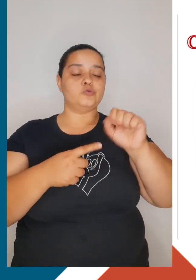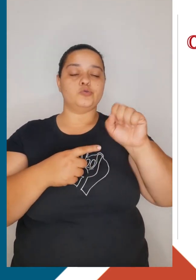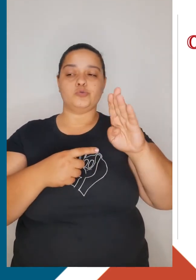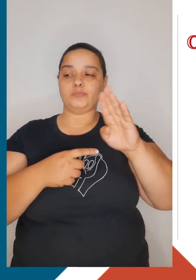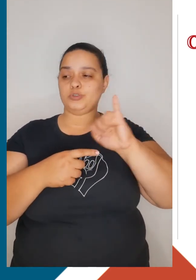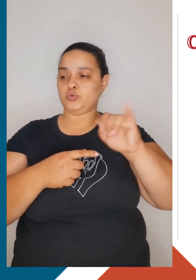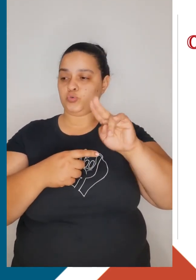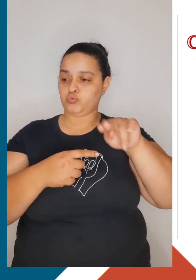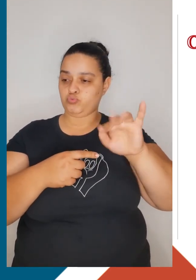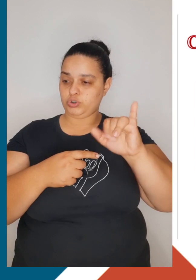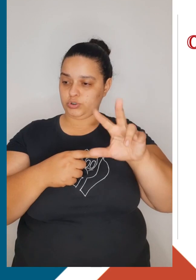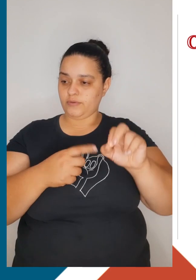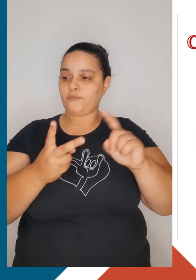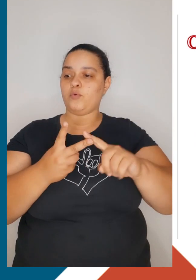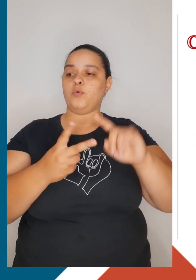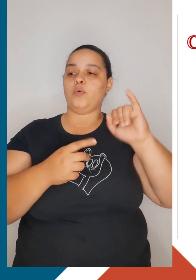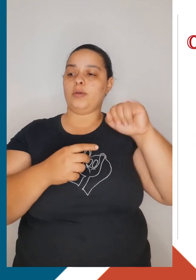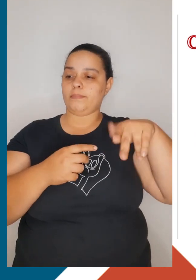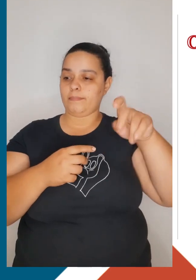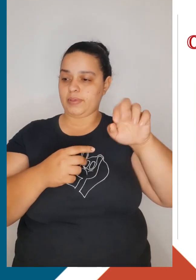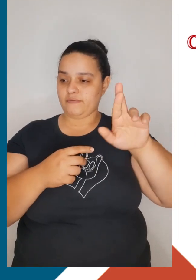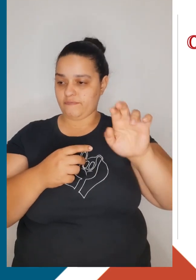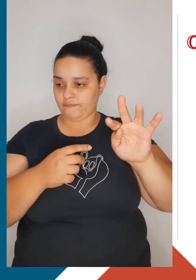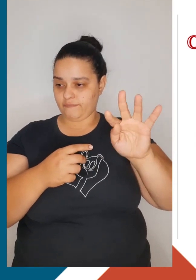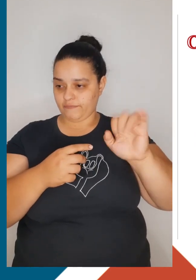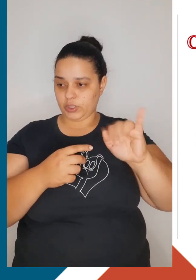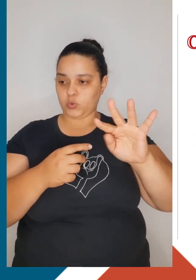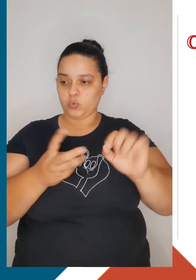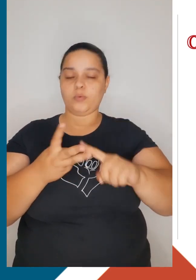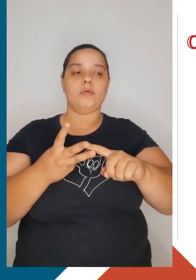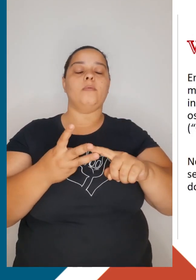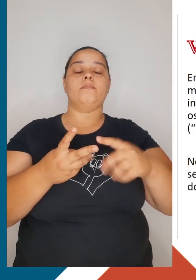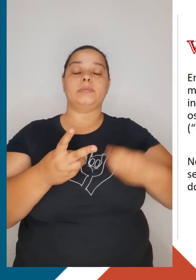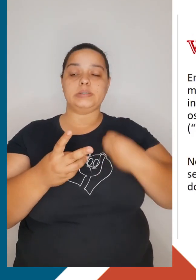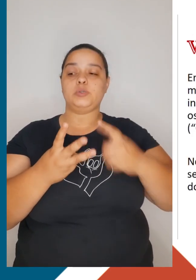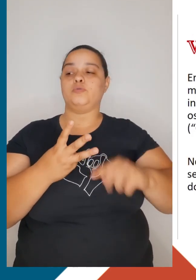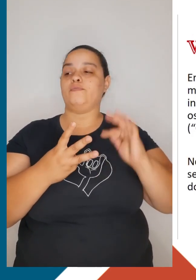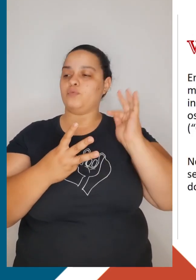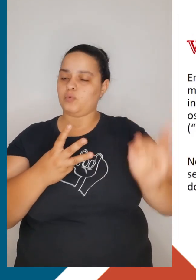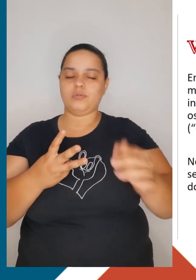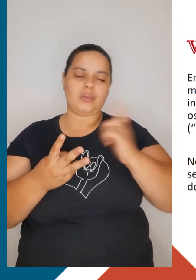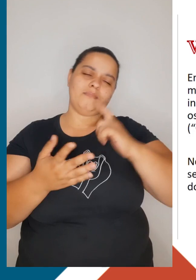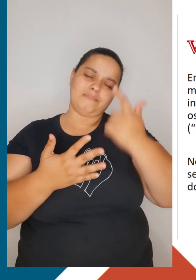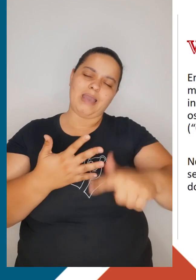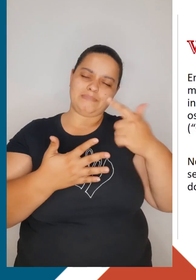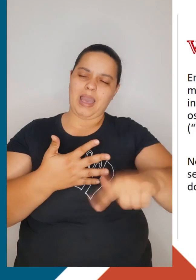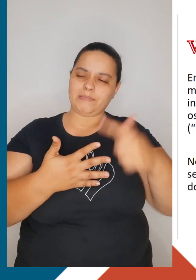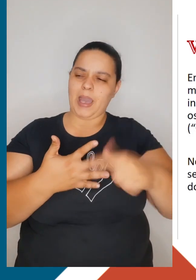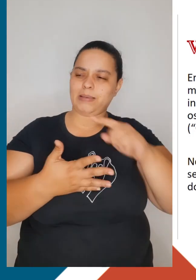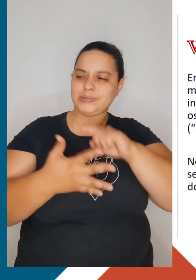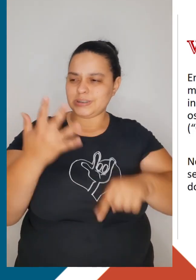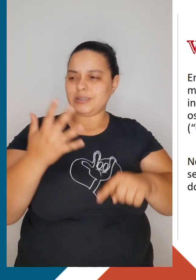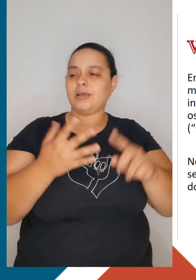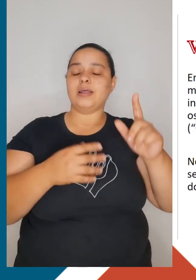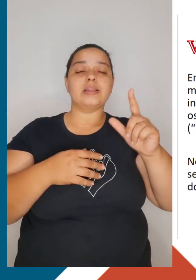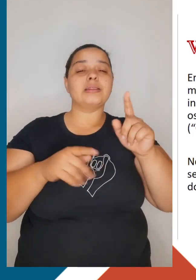nós temos o pretérito imperfeito, o presente e o futuro. E claro que desses verbos também temos que